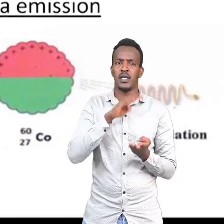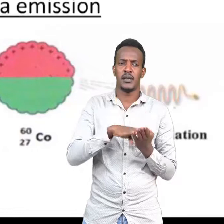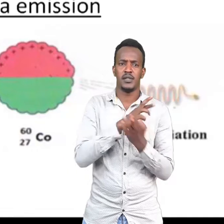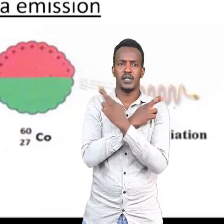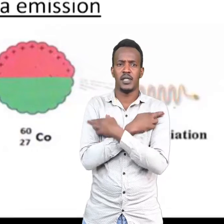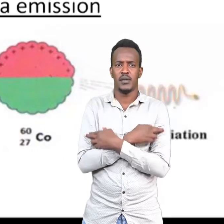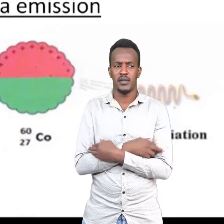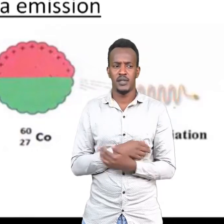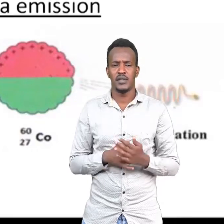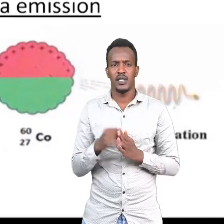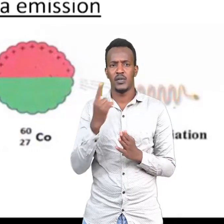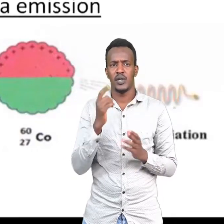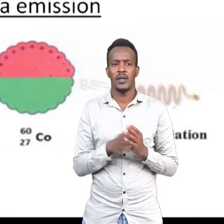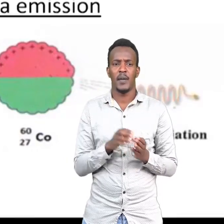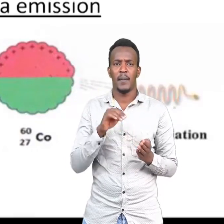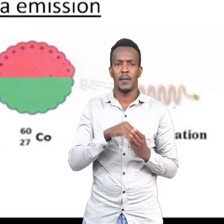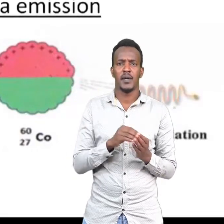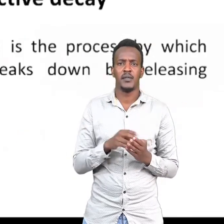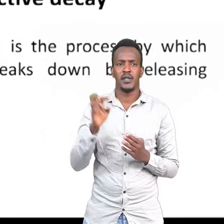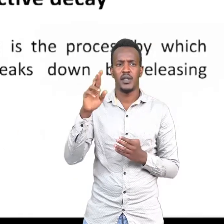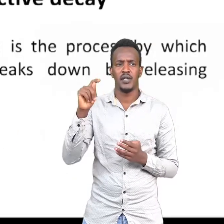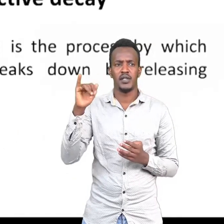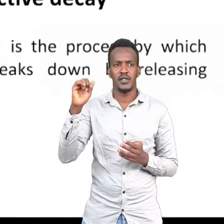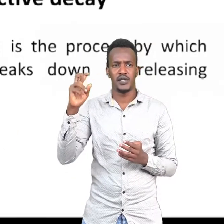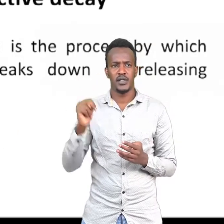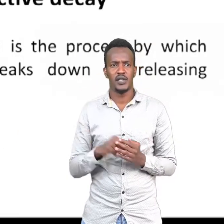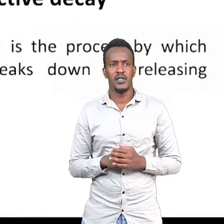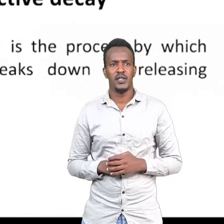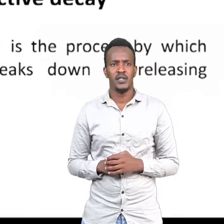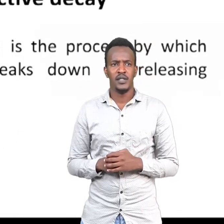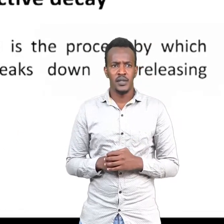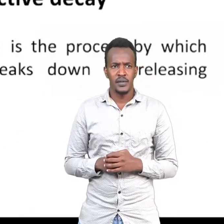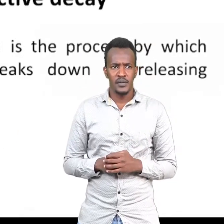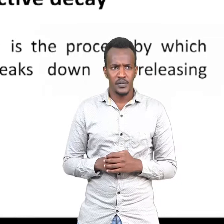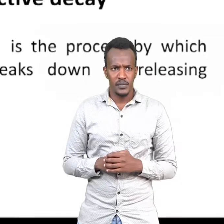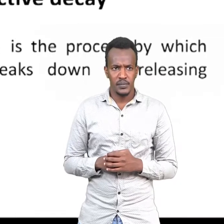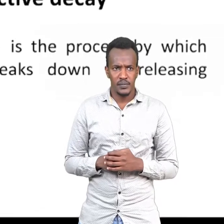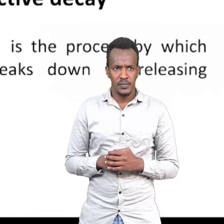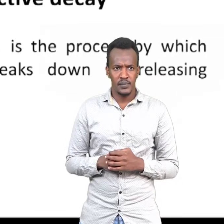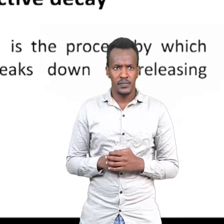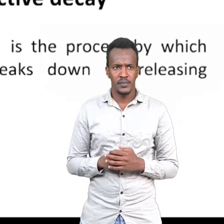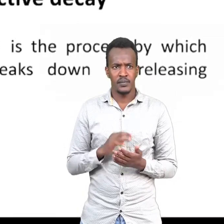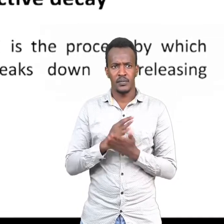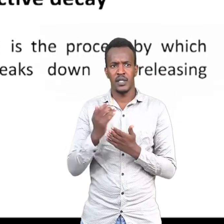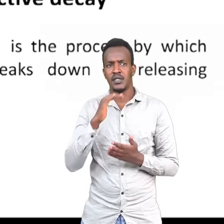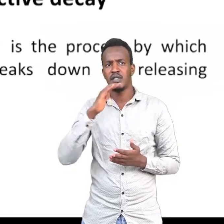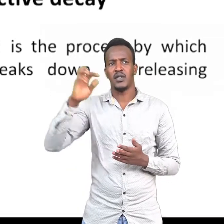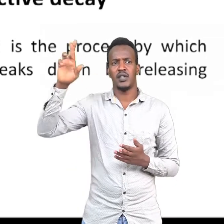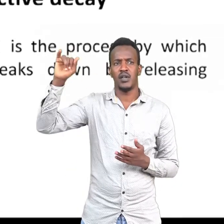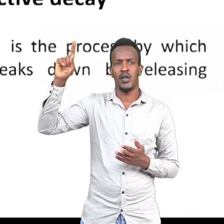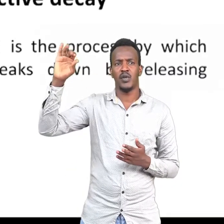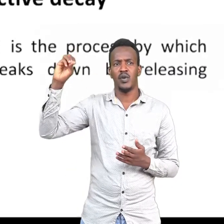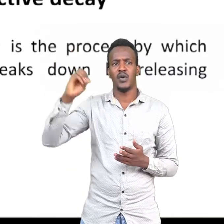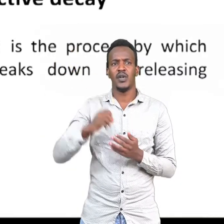nucleus-taasi mid markaasi degan bay noqonaysa oo radiation-kii ka baadi waa qaybta markaasi waxaynu u geli doonaa radioactive